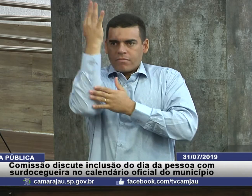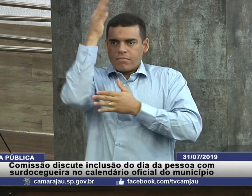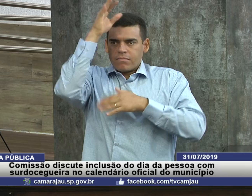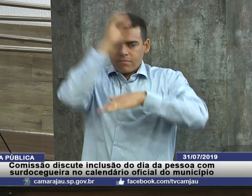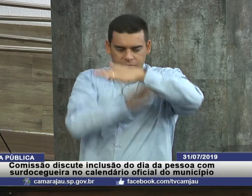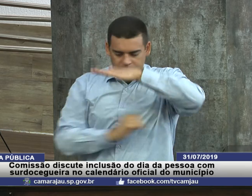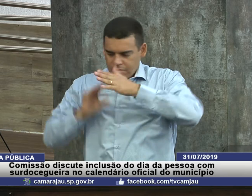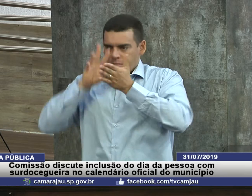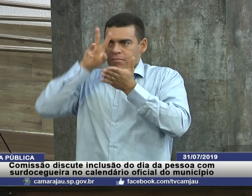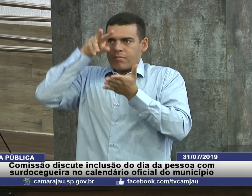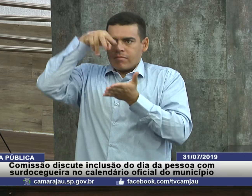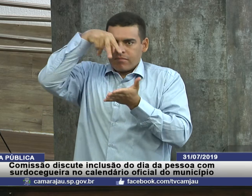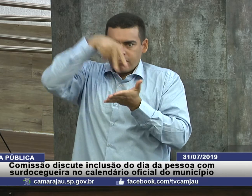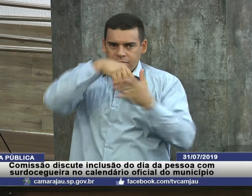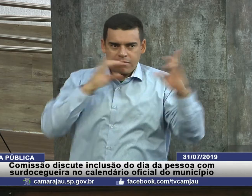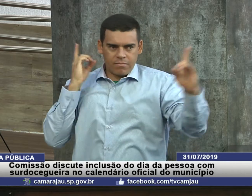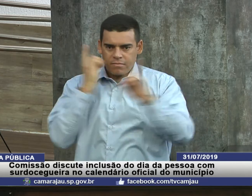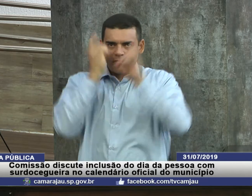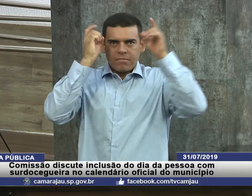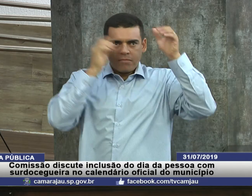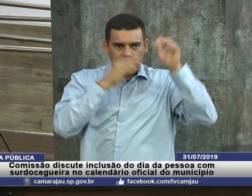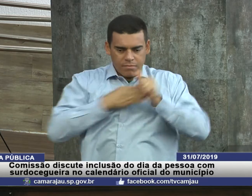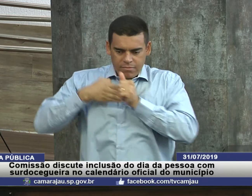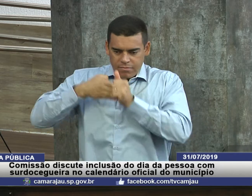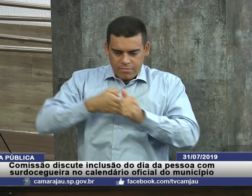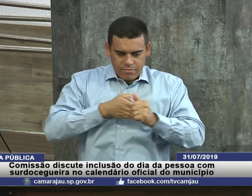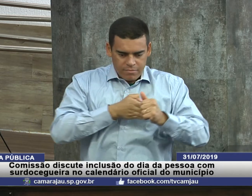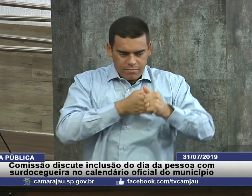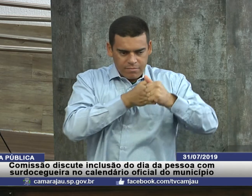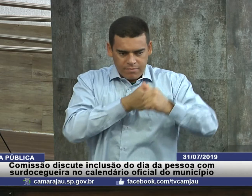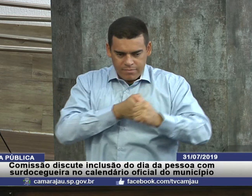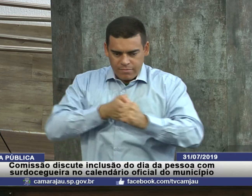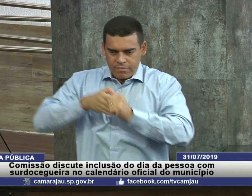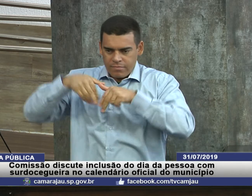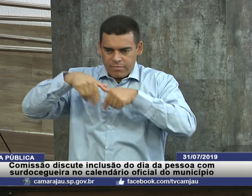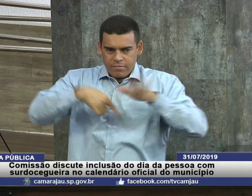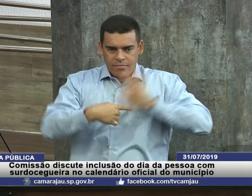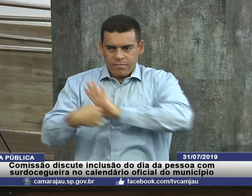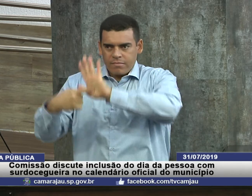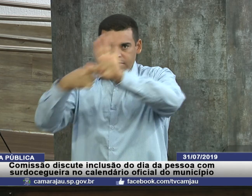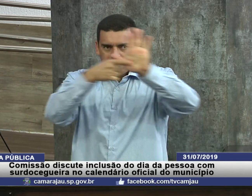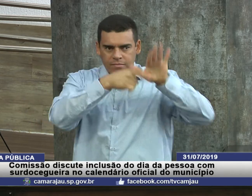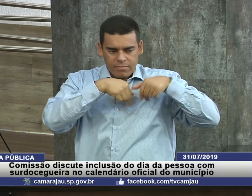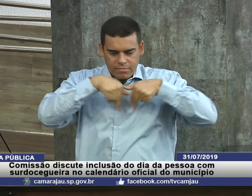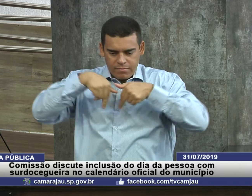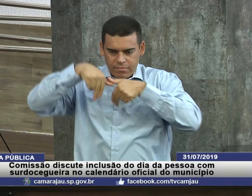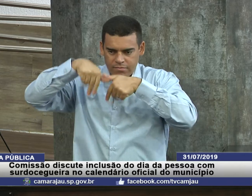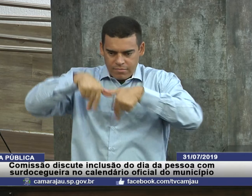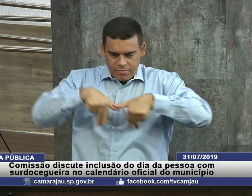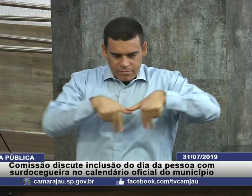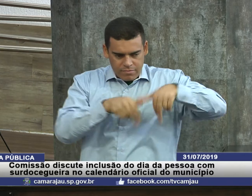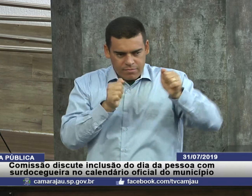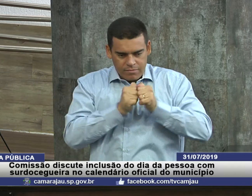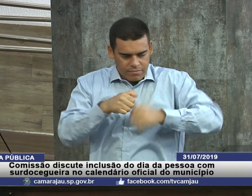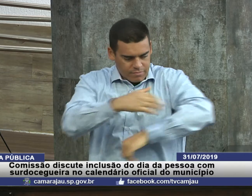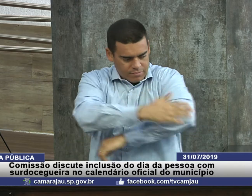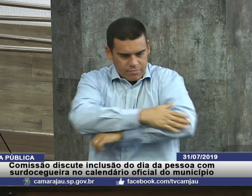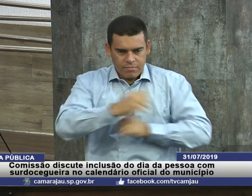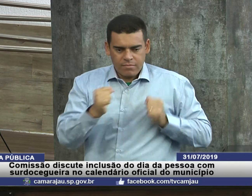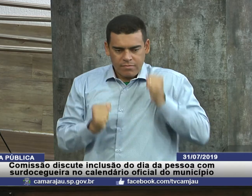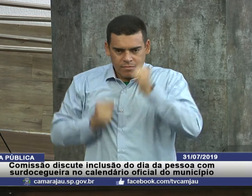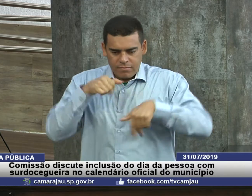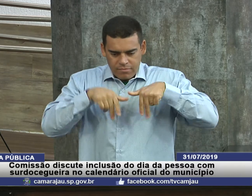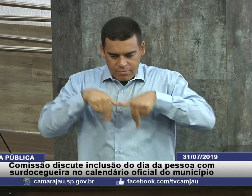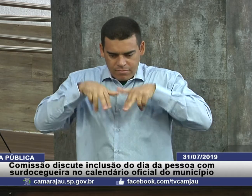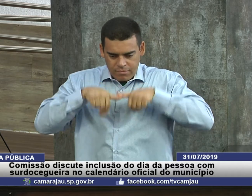pude viver uma experiência diferente, que até então eu não tinha. Uma pessoa conversar em sinais comigo, Libras tátil, e que me apresentou de novo um mundo